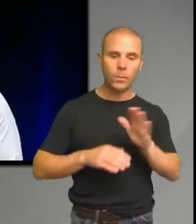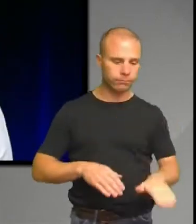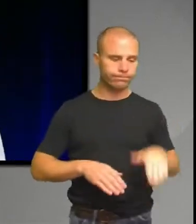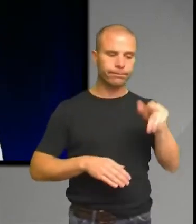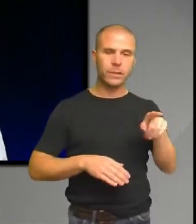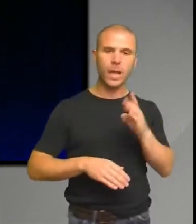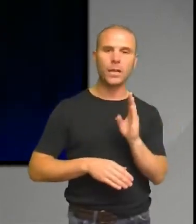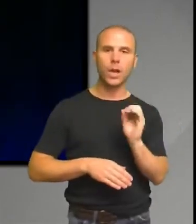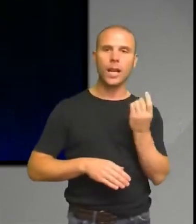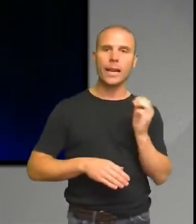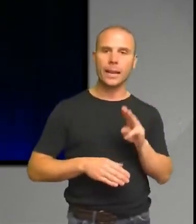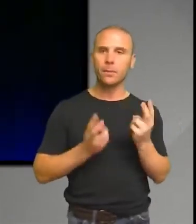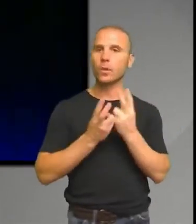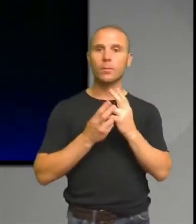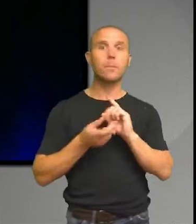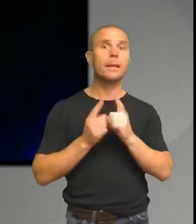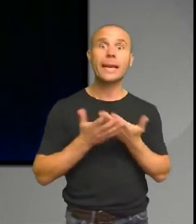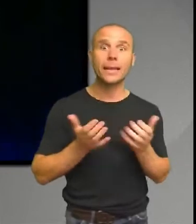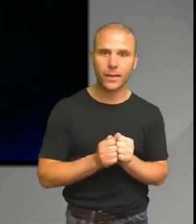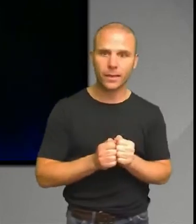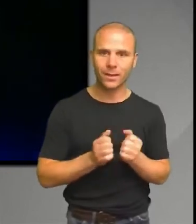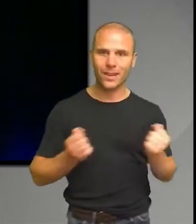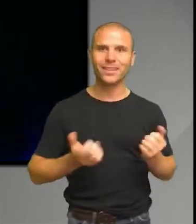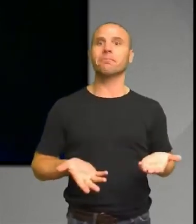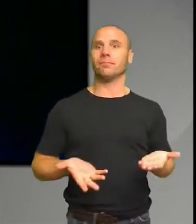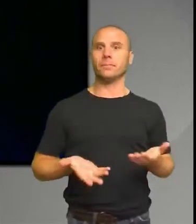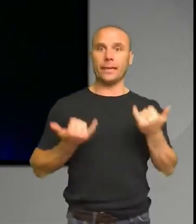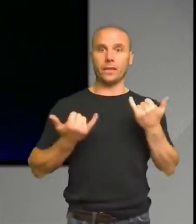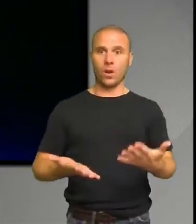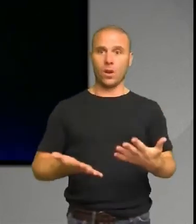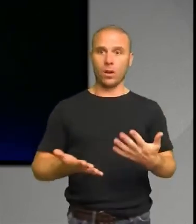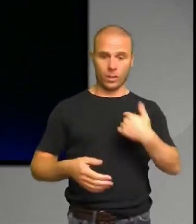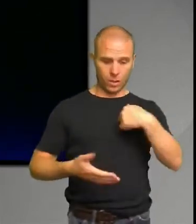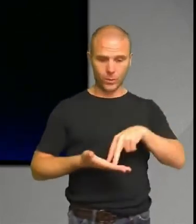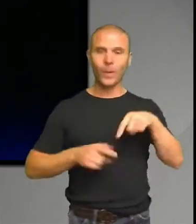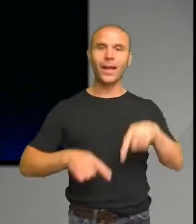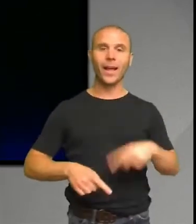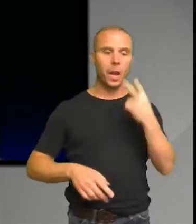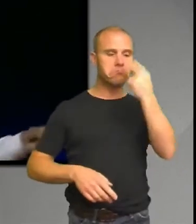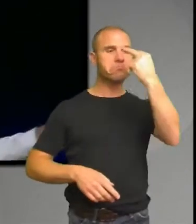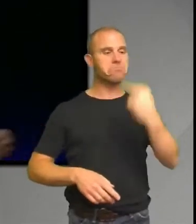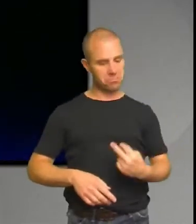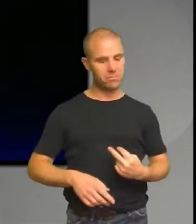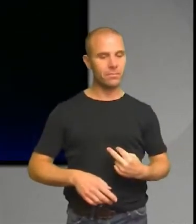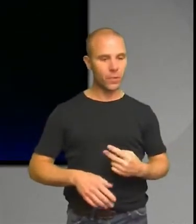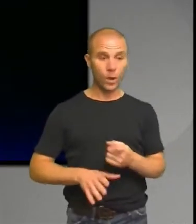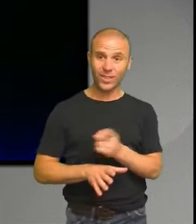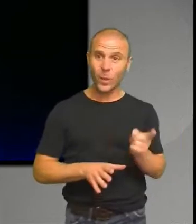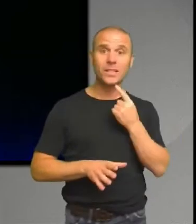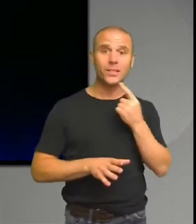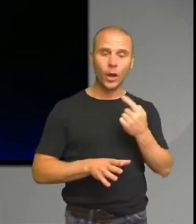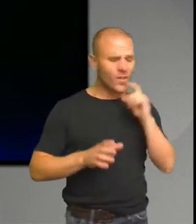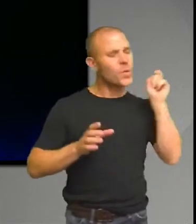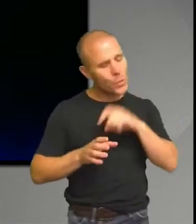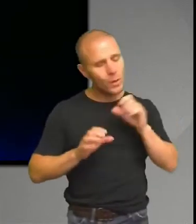någonting. Idag så står jag här. Kolla på mig själv. Och säga att det var omöjligt att jag skulle stå här. Men ändå